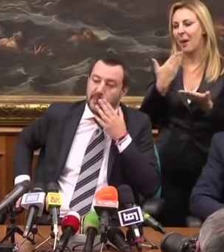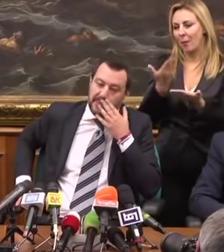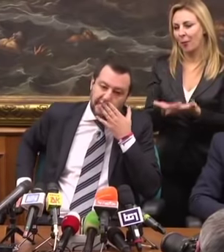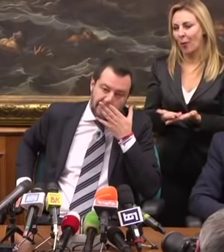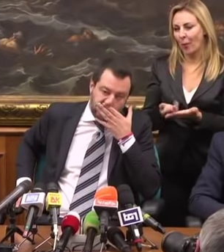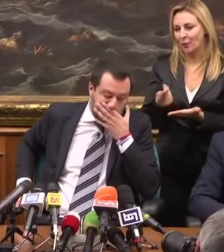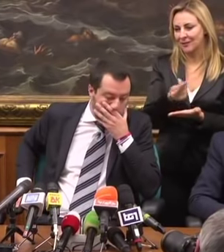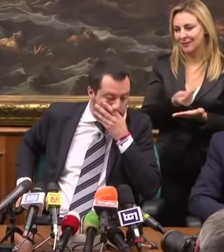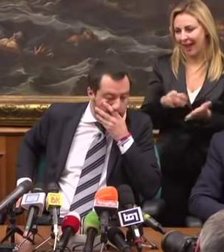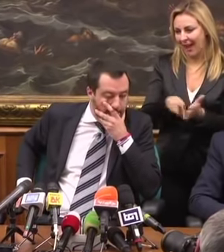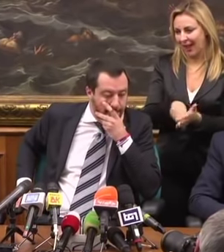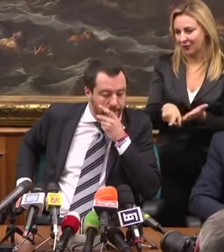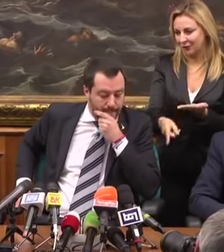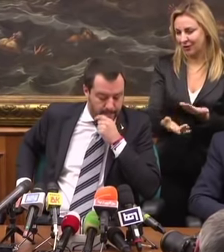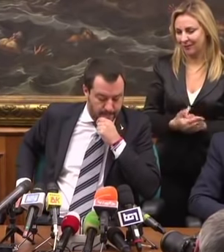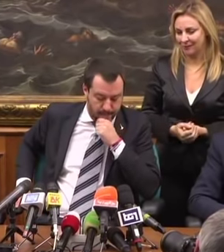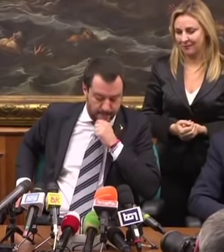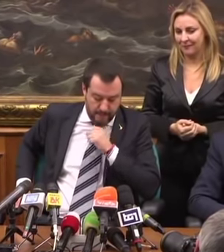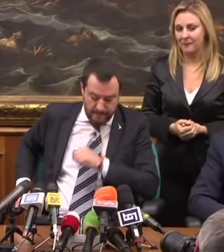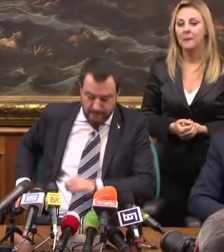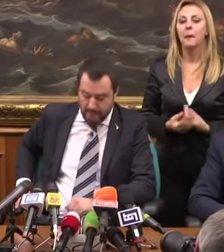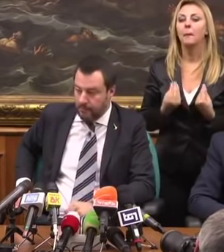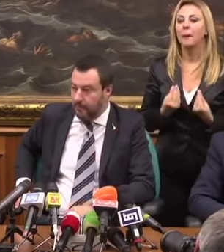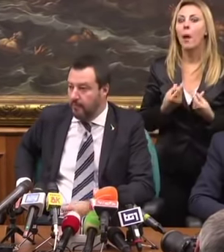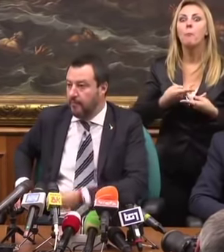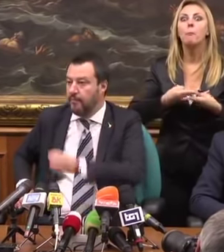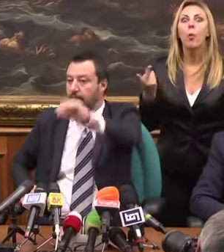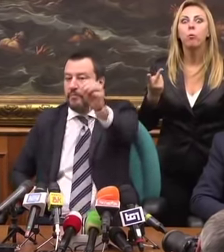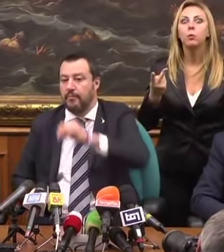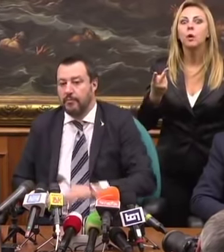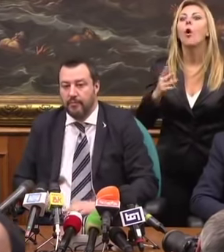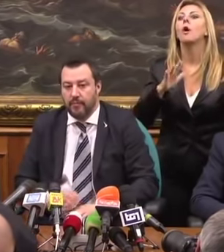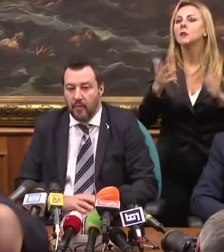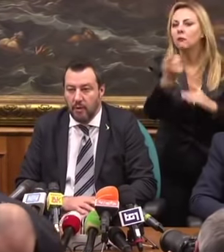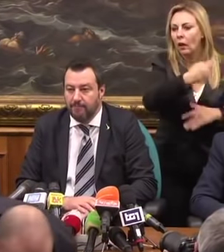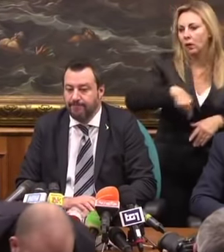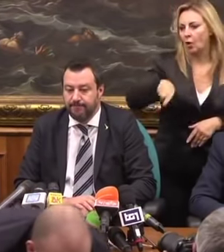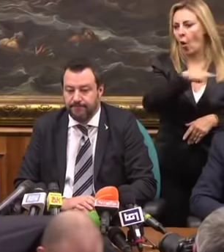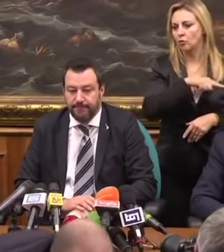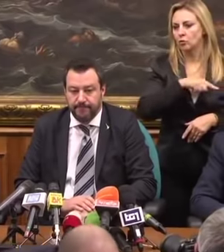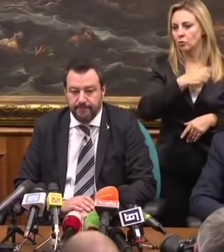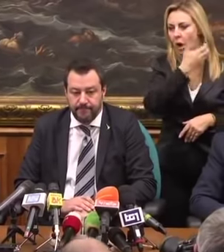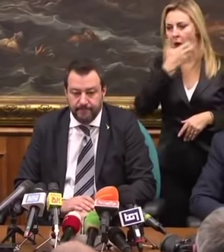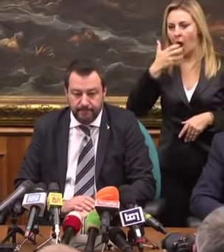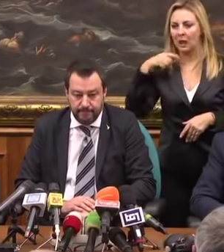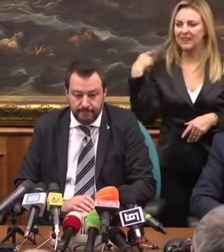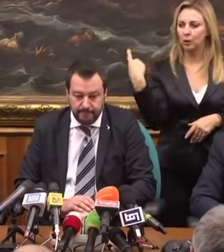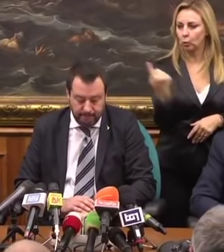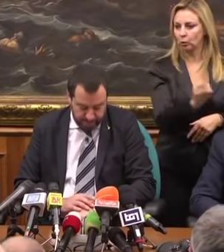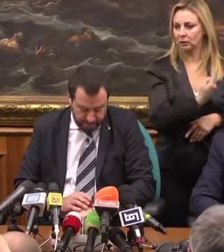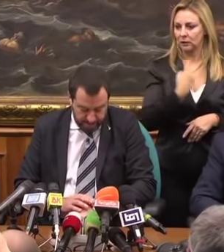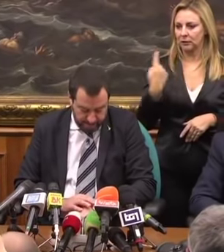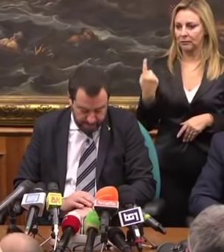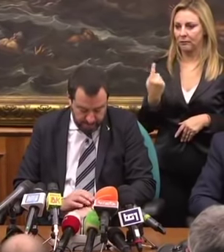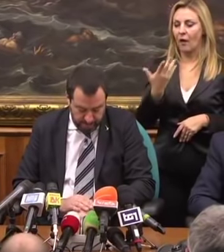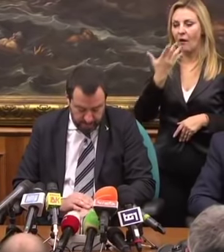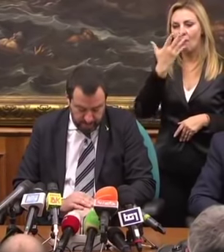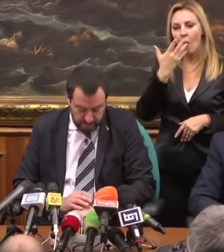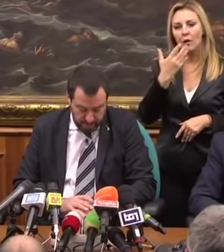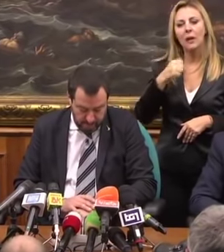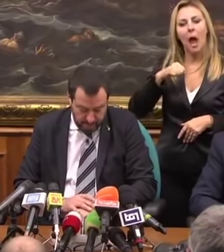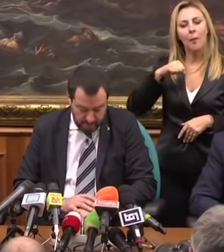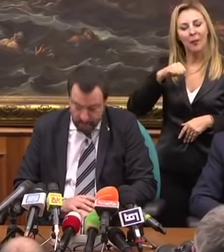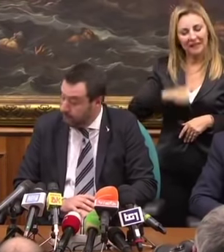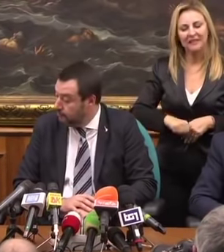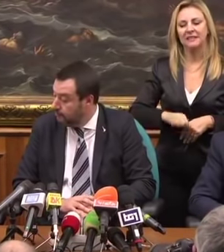di legge, perché ciò che è pubblico è nostro, è l'edificio. E vogliamo insistere con